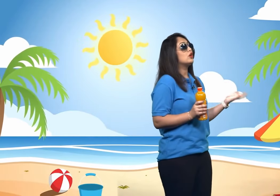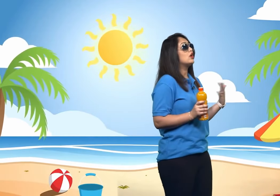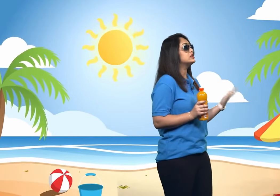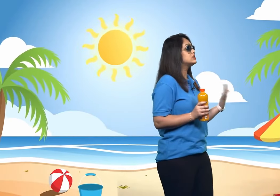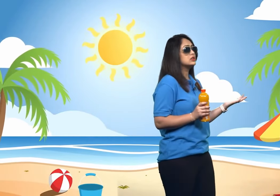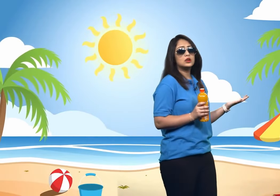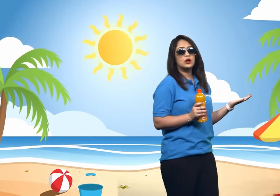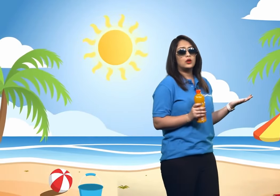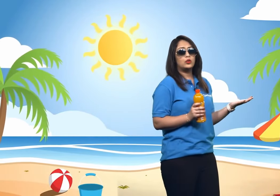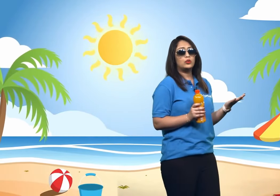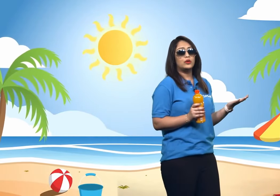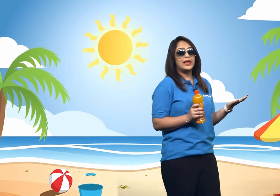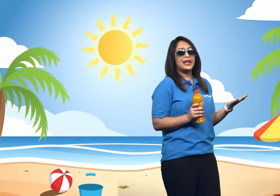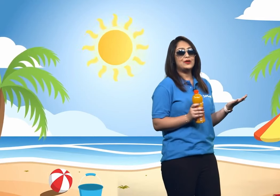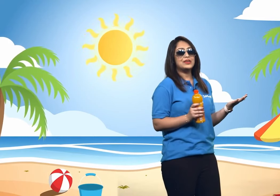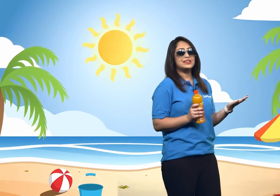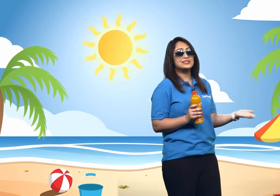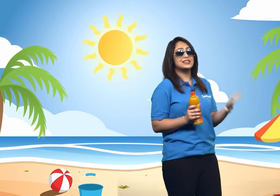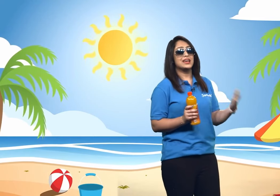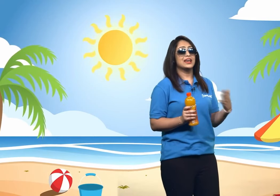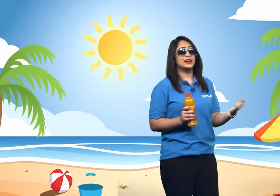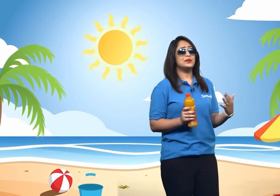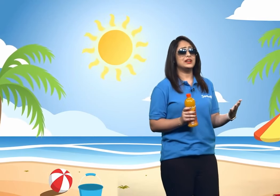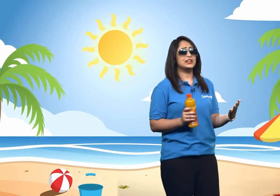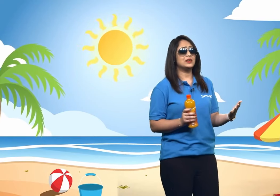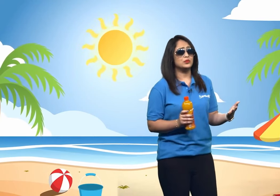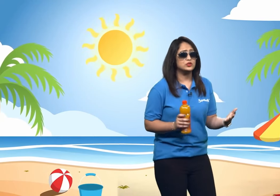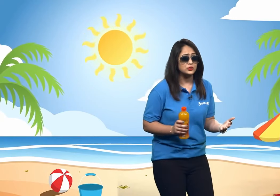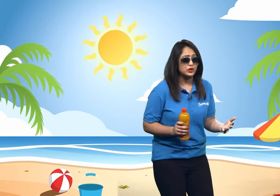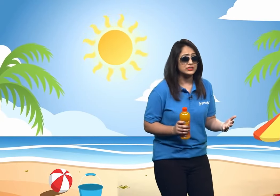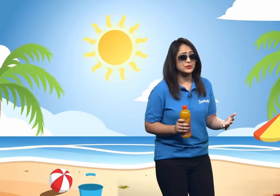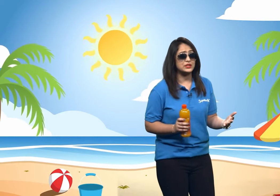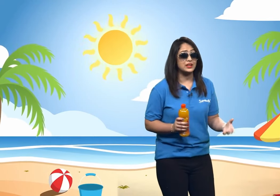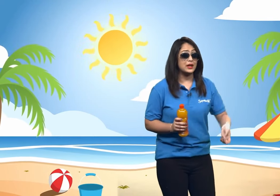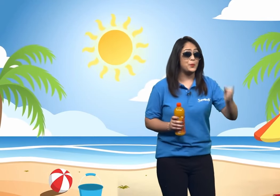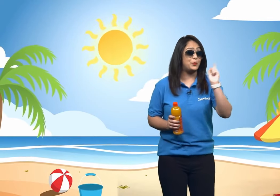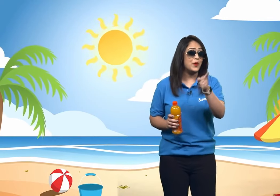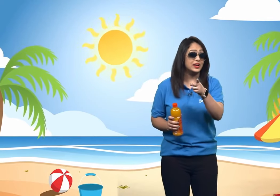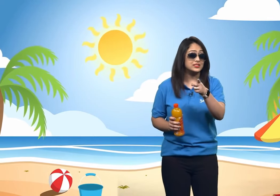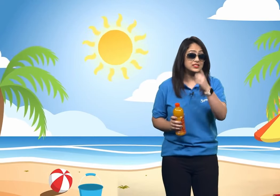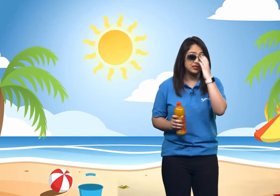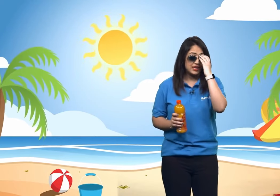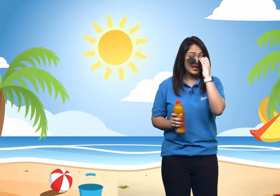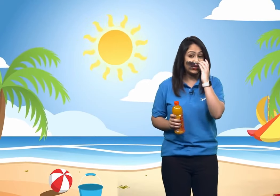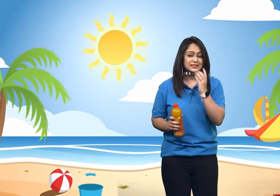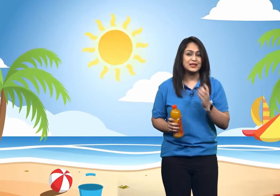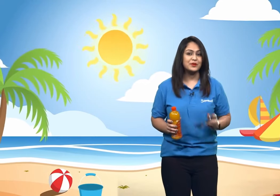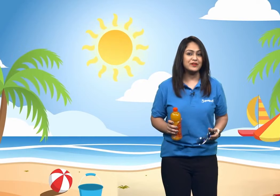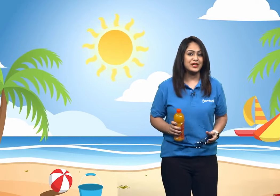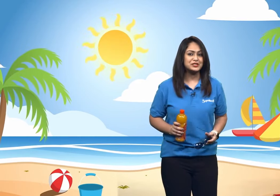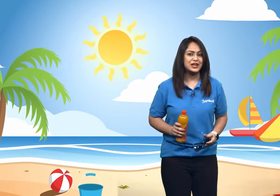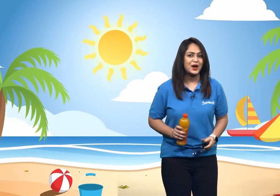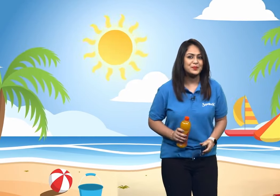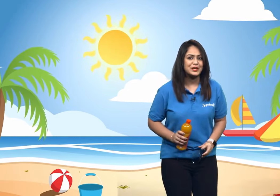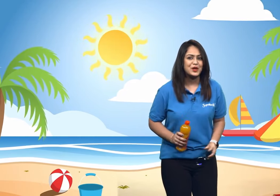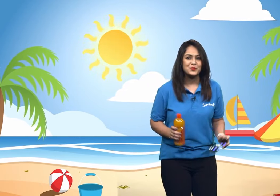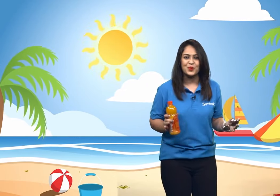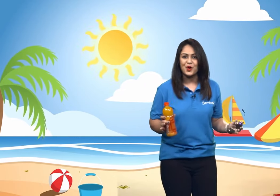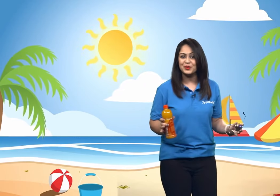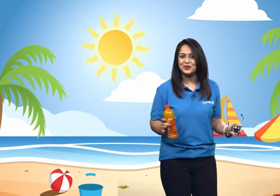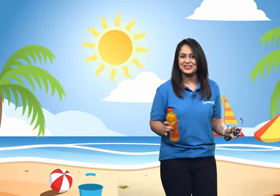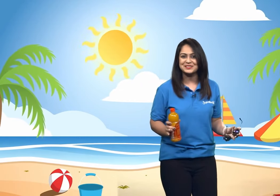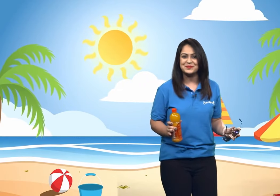So hot. Oh, hello kids. गर्मी लग रही है, मुझे तो बहुत गर्मी लग रही है, but इस समर वेकेशन में आपके